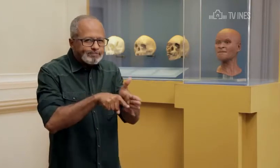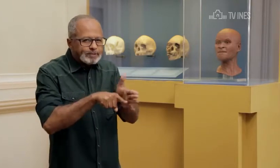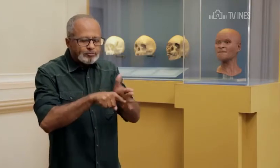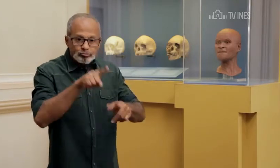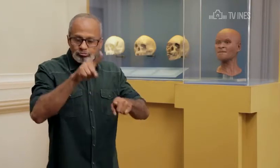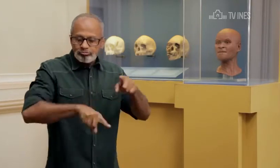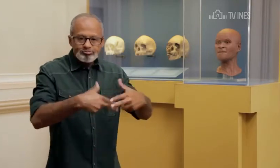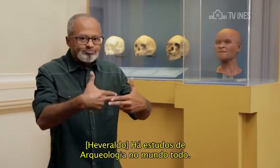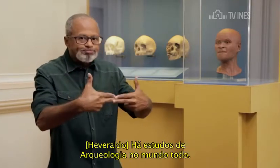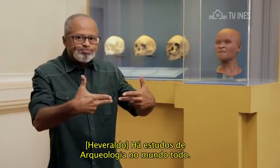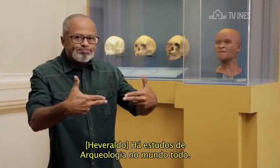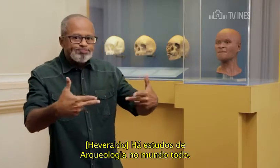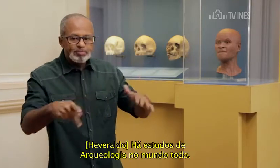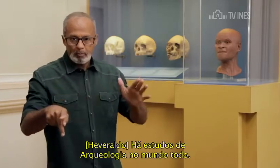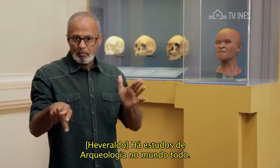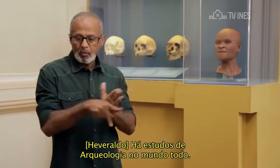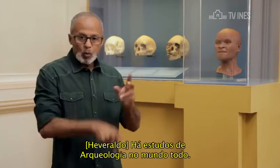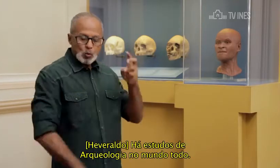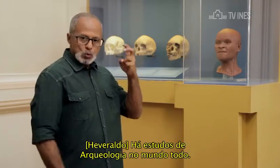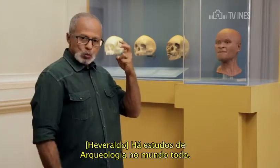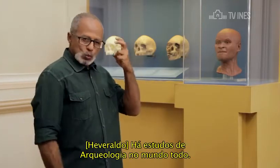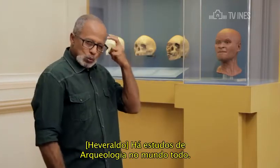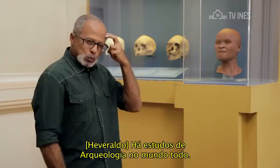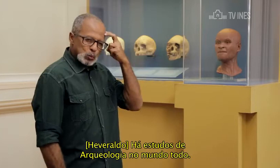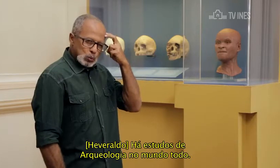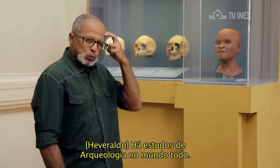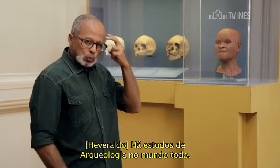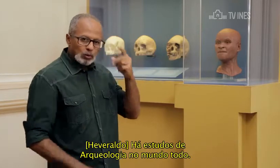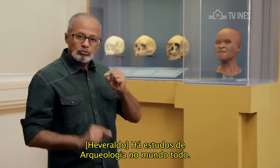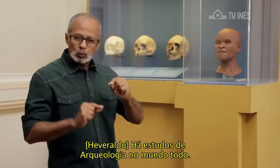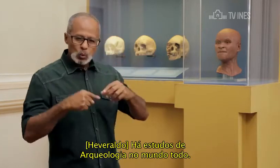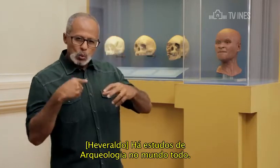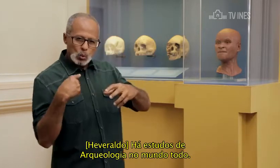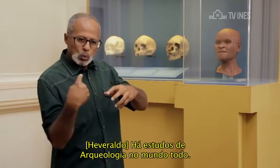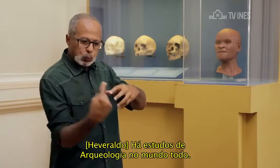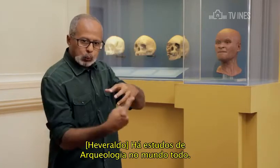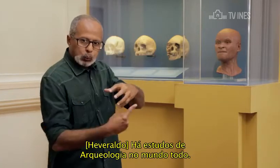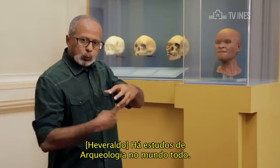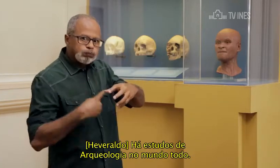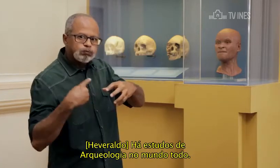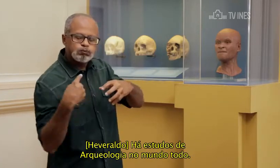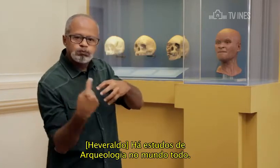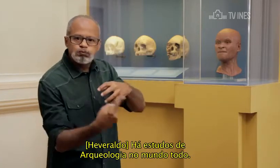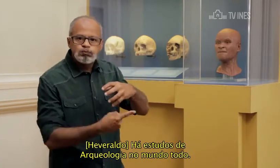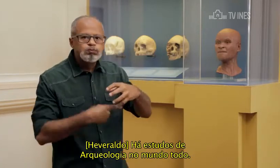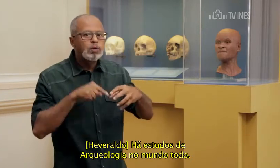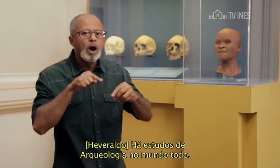Há estudos de arqueologia no mundo todo.